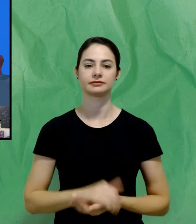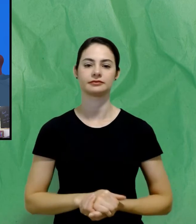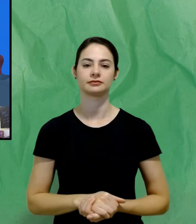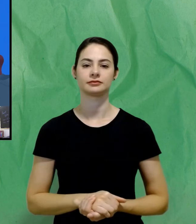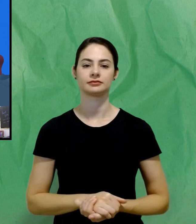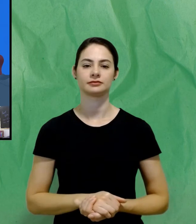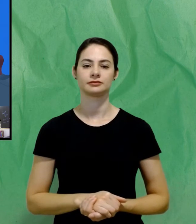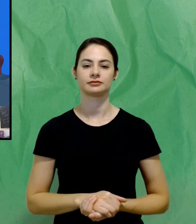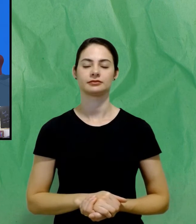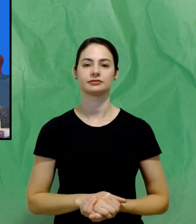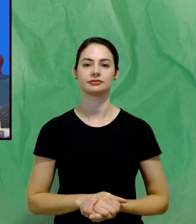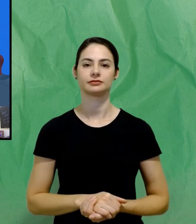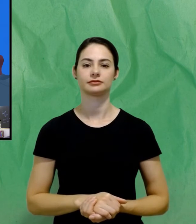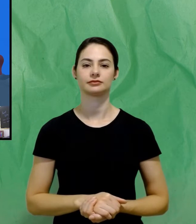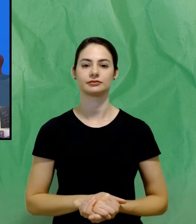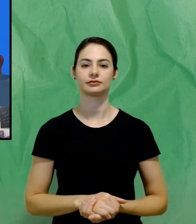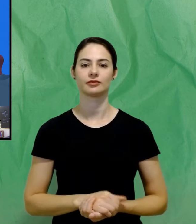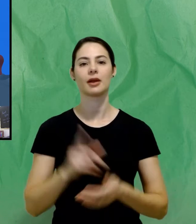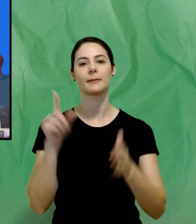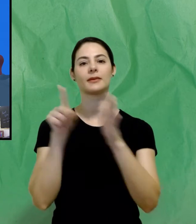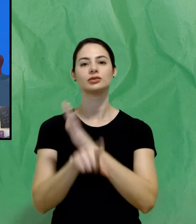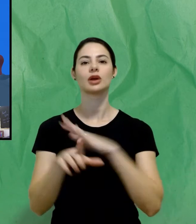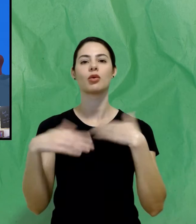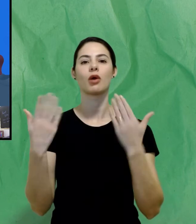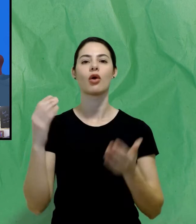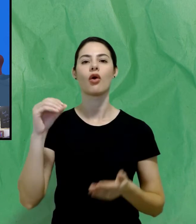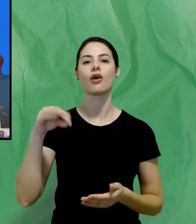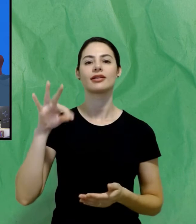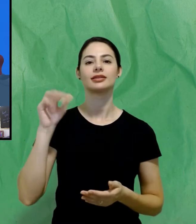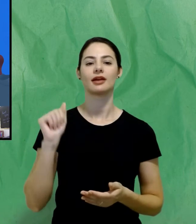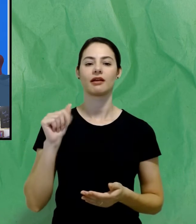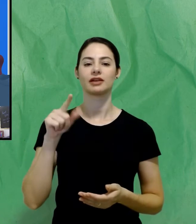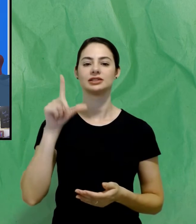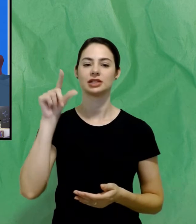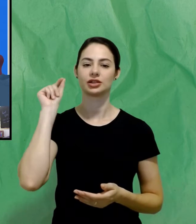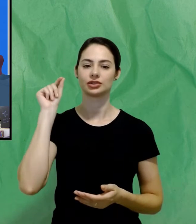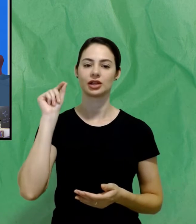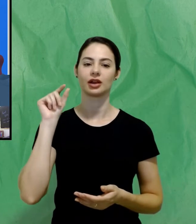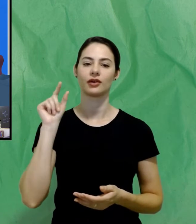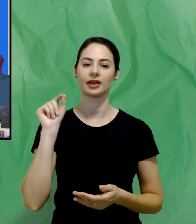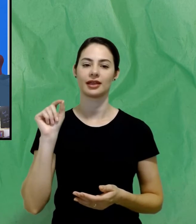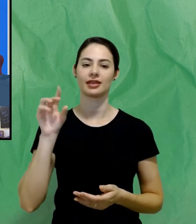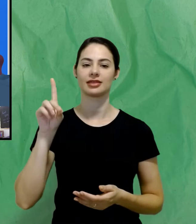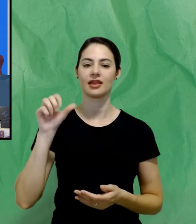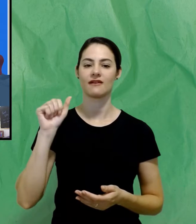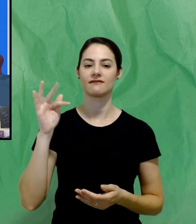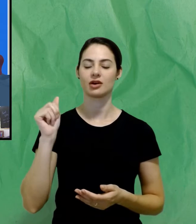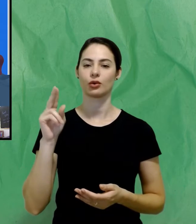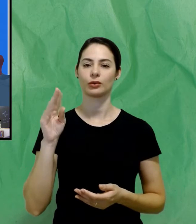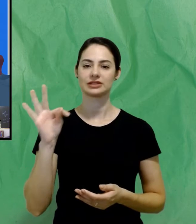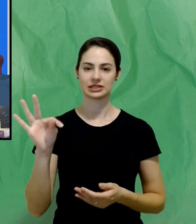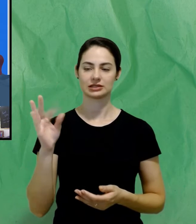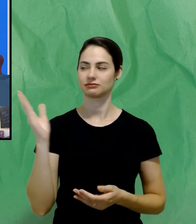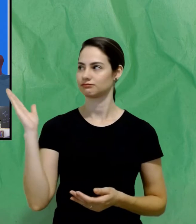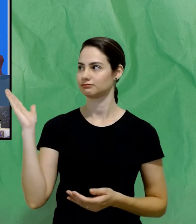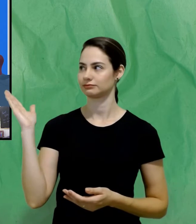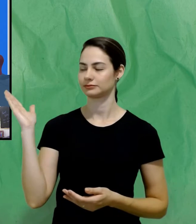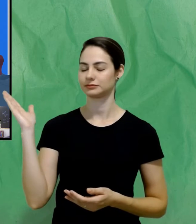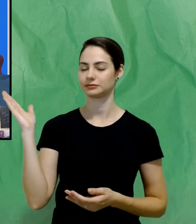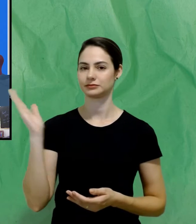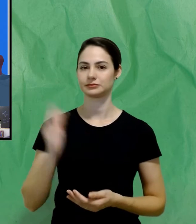aqui. Ele vai perguntar qual que é a conta, né? Vocês vão selecionar aqui Default Account for Firebase. Ele cria